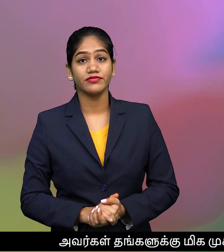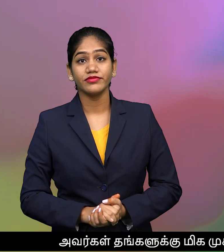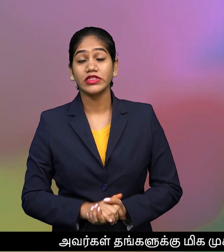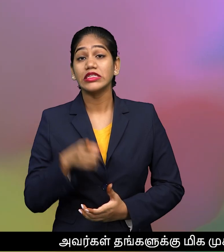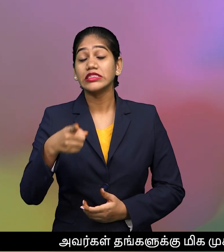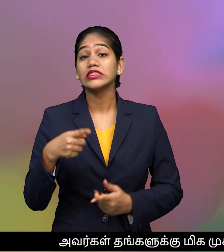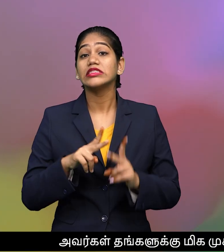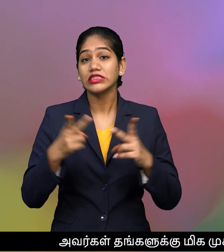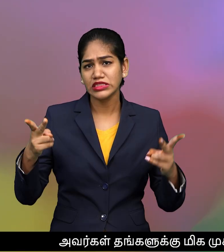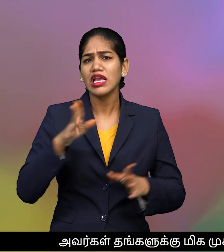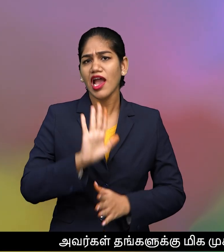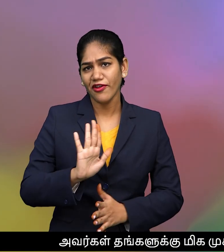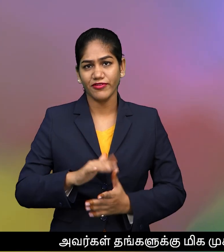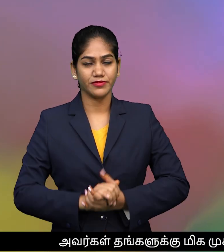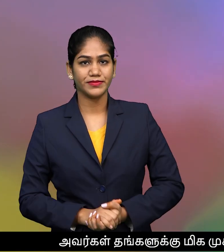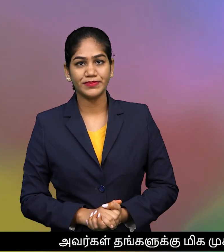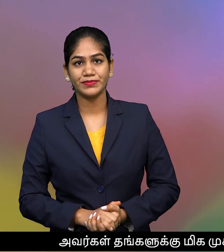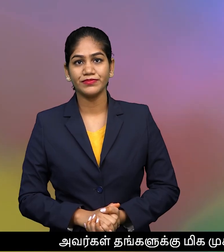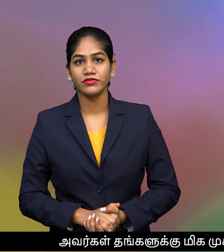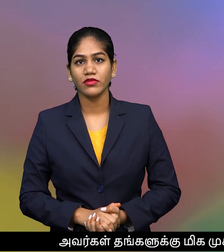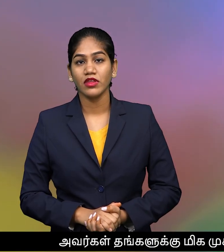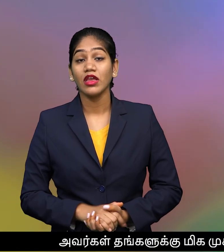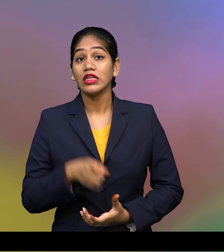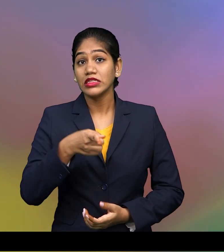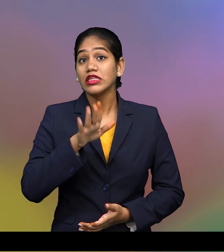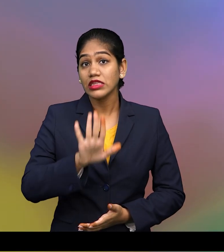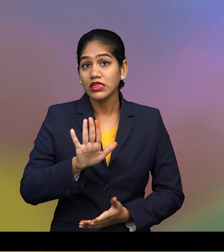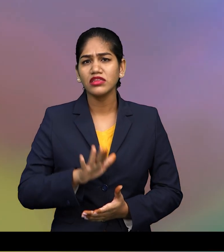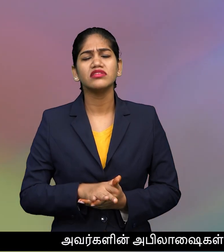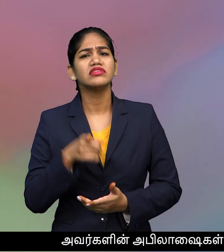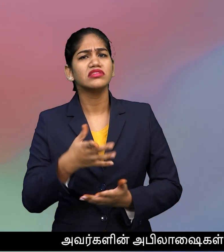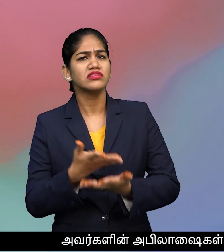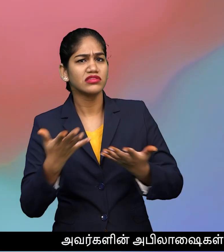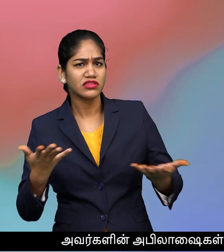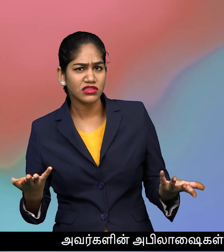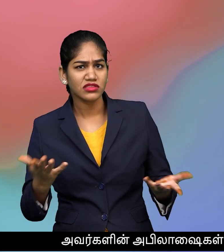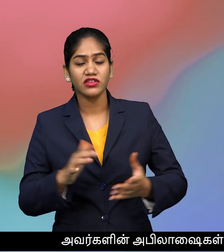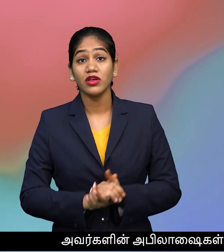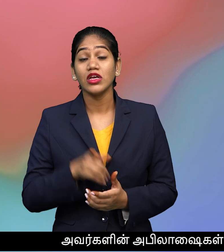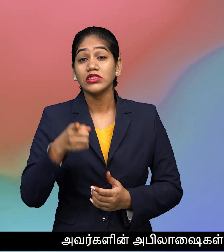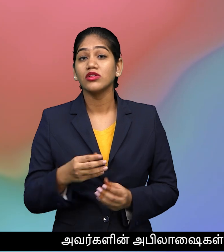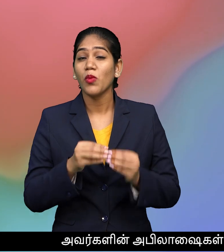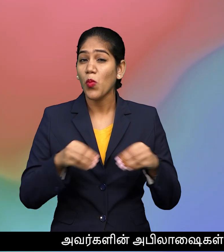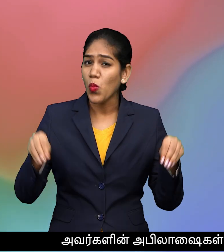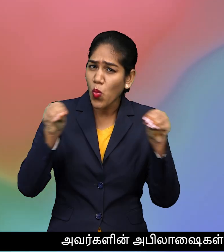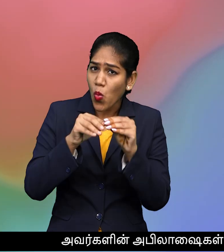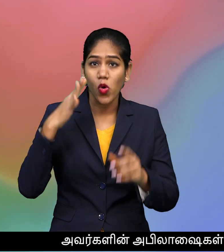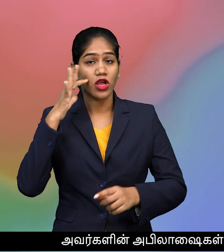மிக முக்கியமான விஷயங்களை தேடுகிறார்கள், அதாவது அவர்களின் அபிலாஷைகள் அல்லது